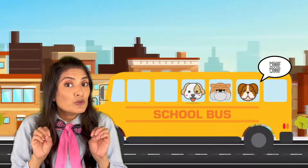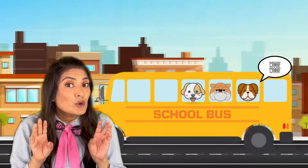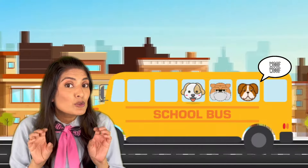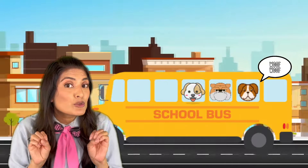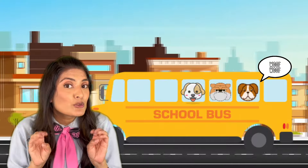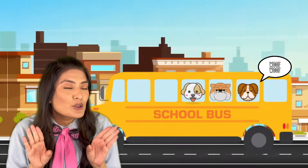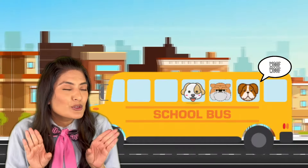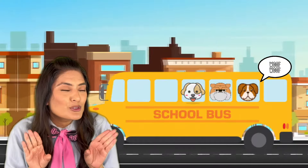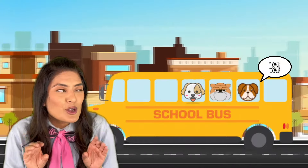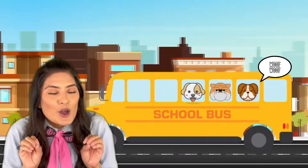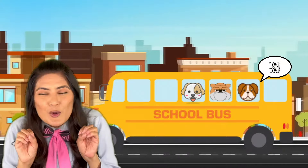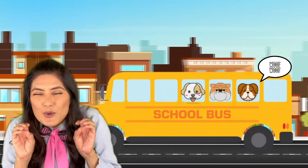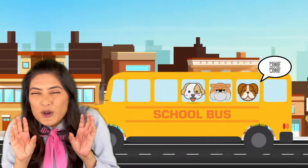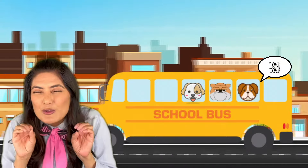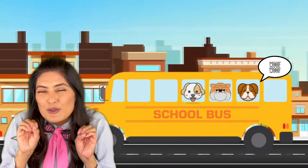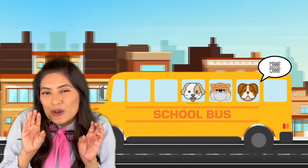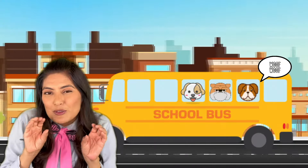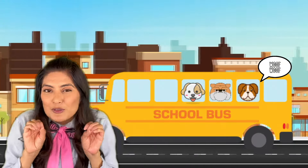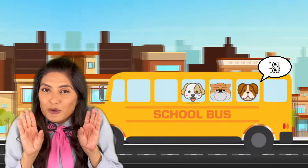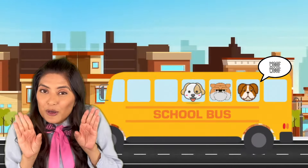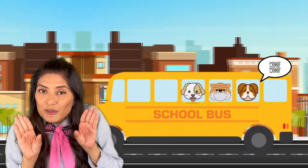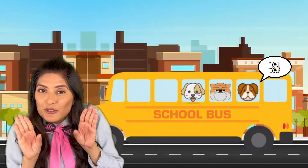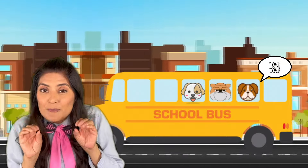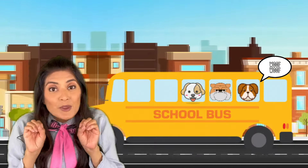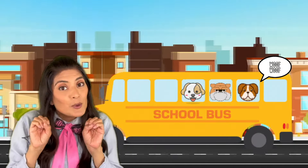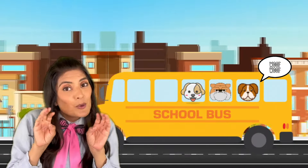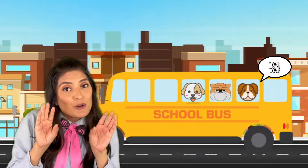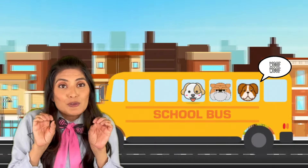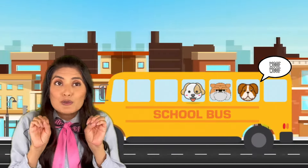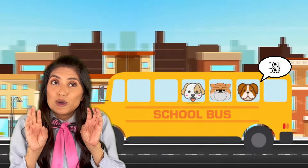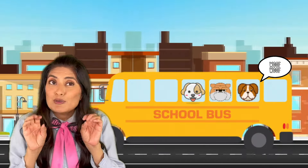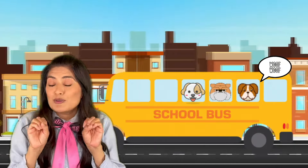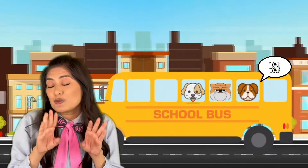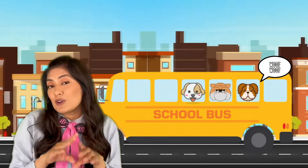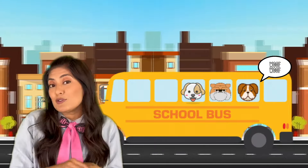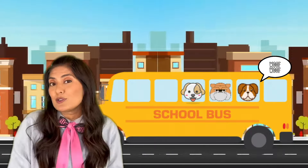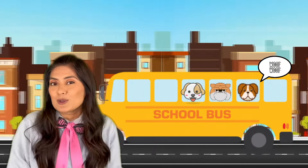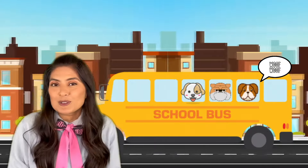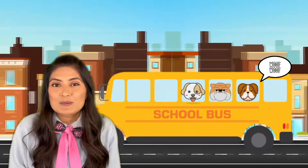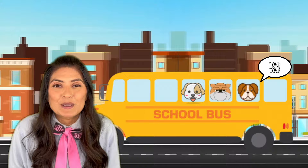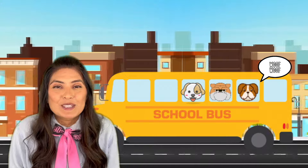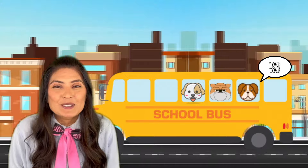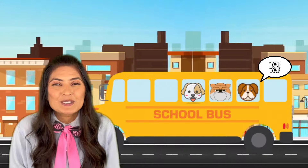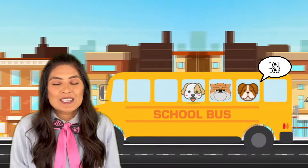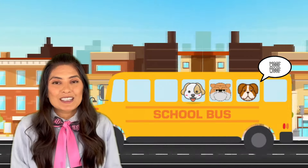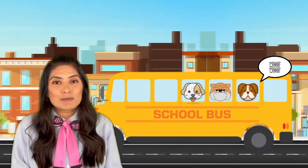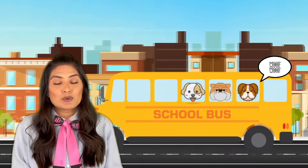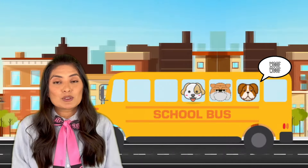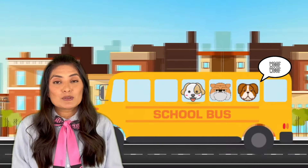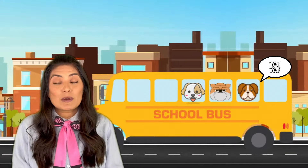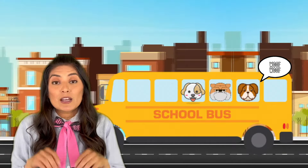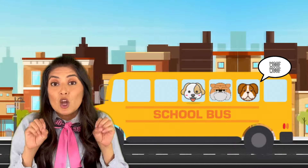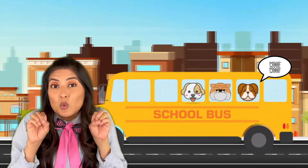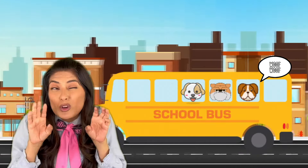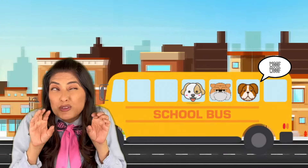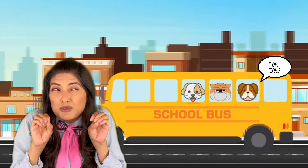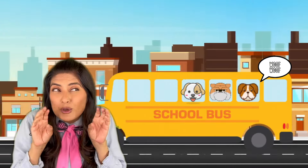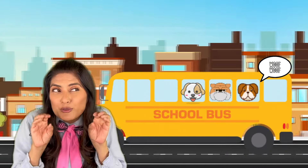woof, woof, woof, woof, woof, woof, woof, woof. Los perros en el bus van woof, woof,